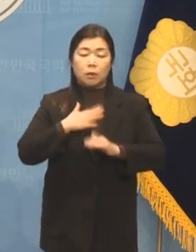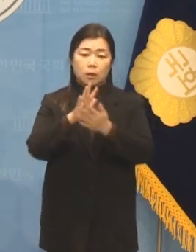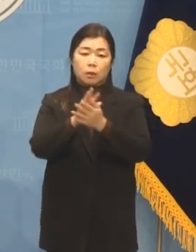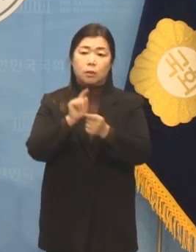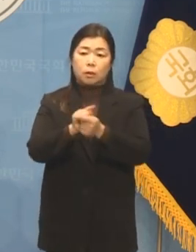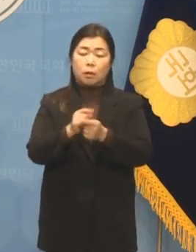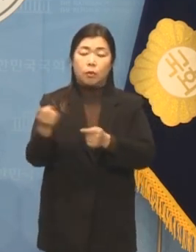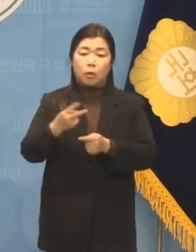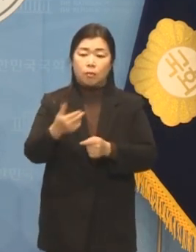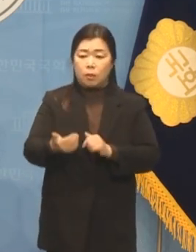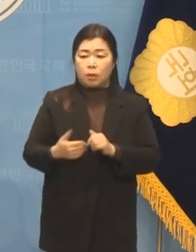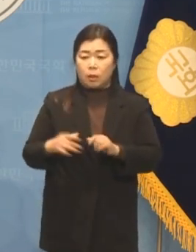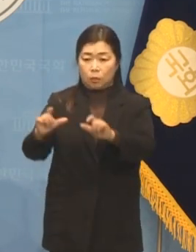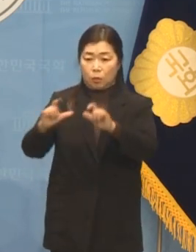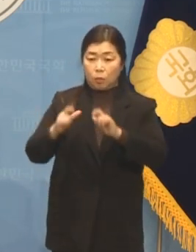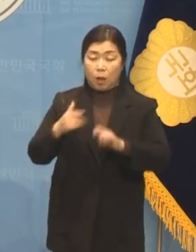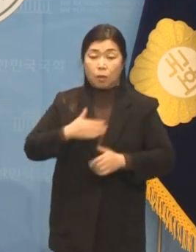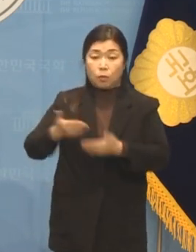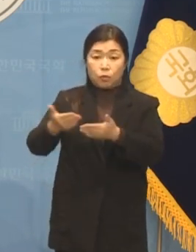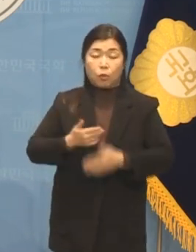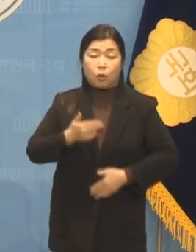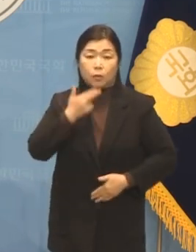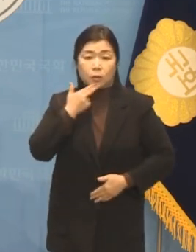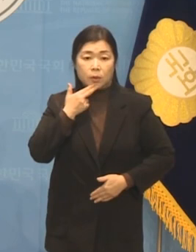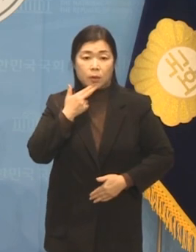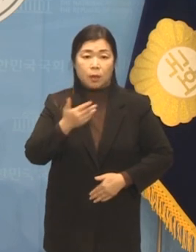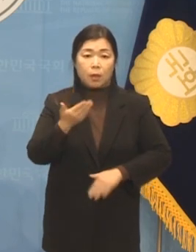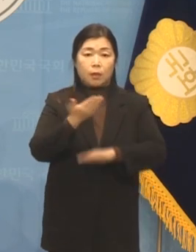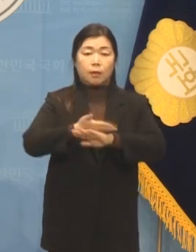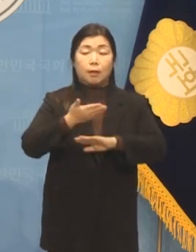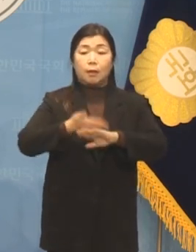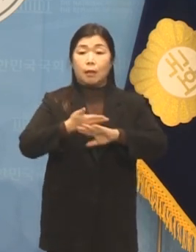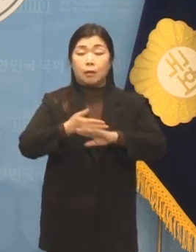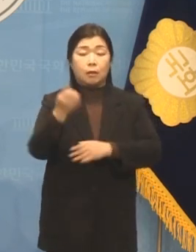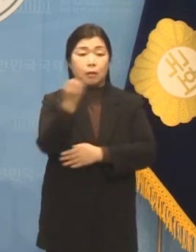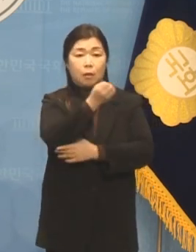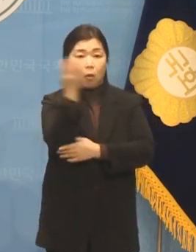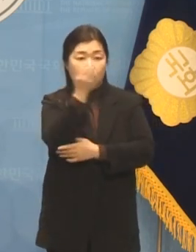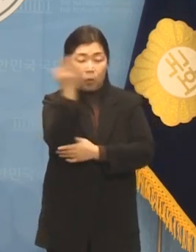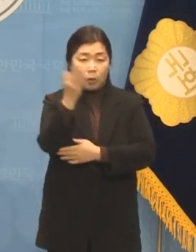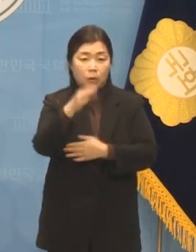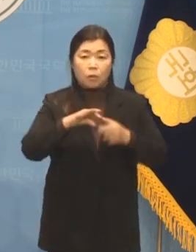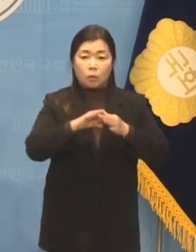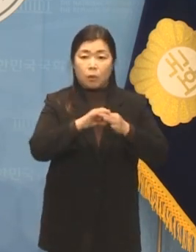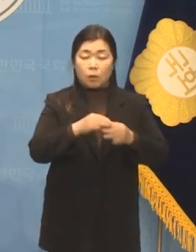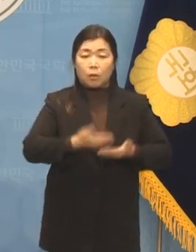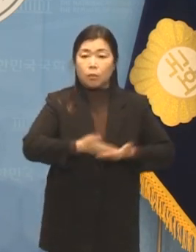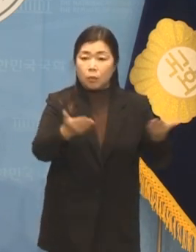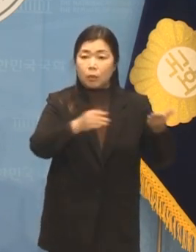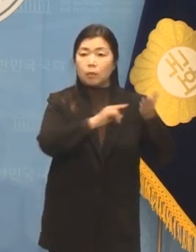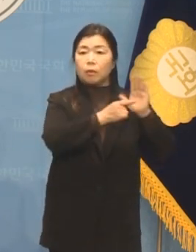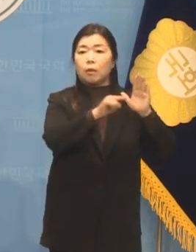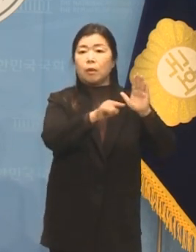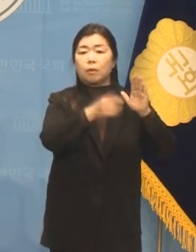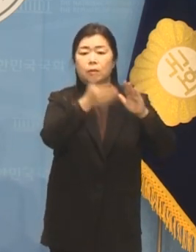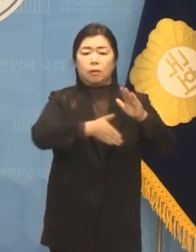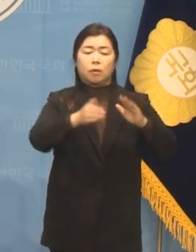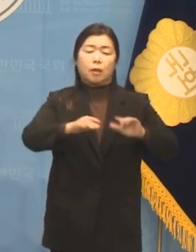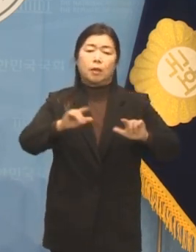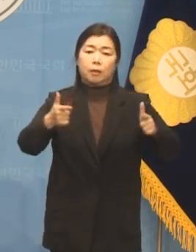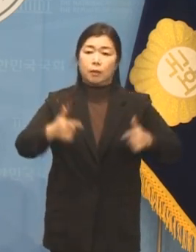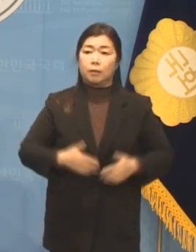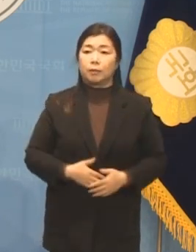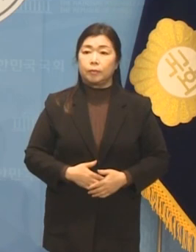유출되고 표출되었다는 사실 자체가 정상 또는 정도는 아니었습니다. 물론 크게 보면 저